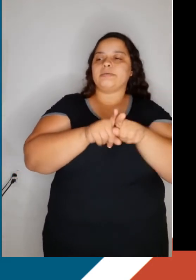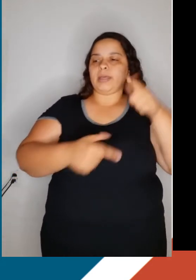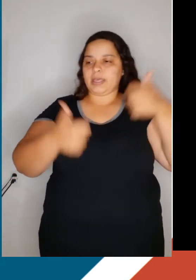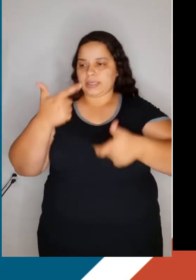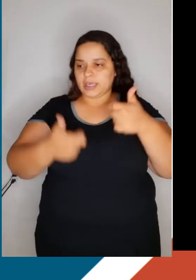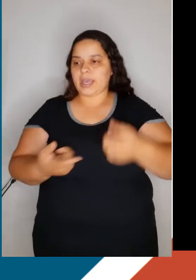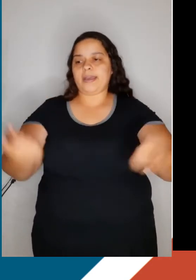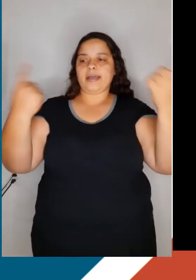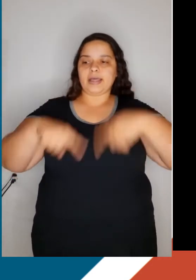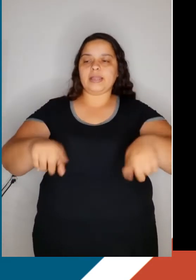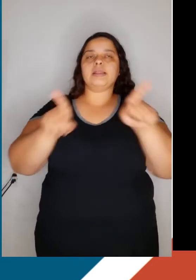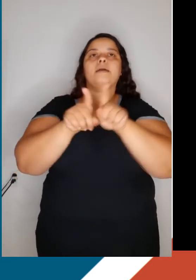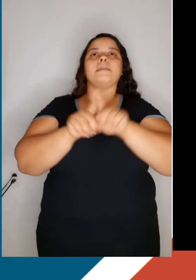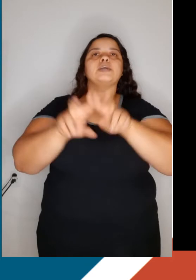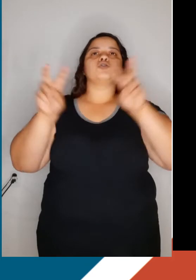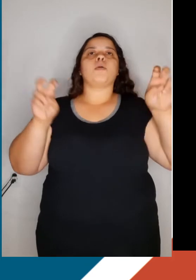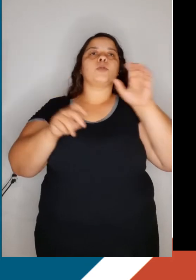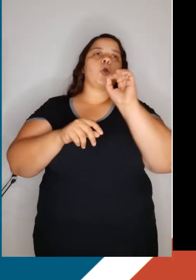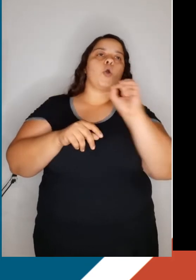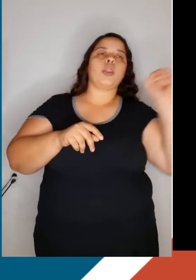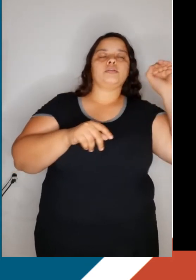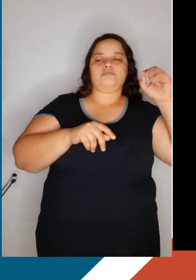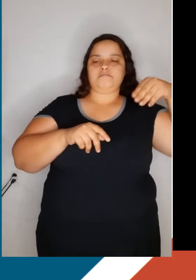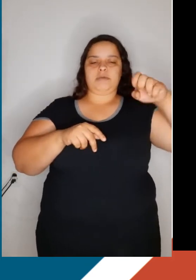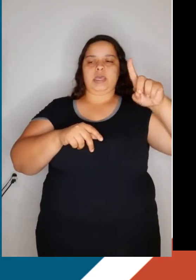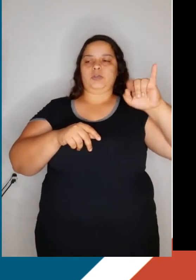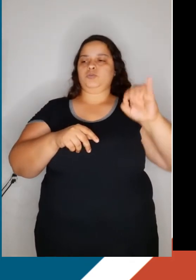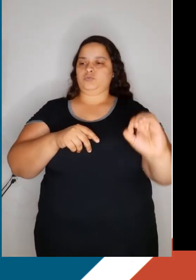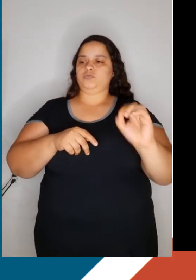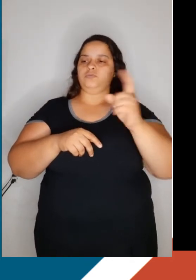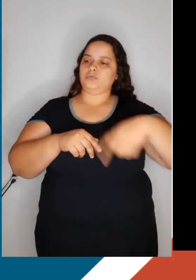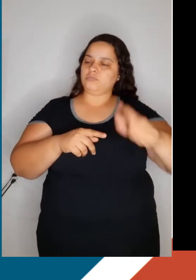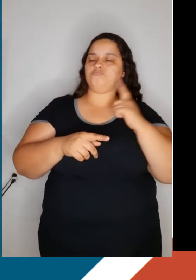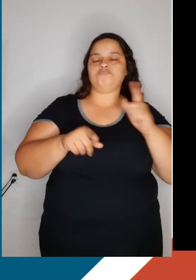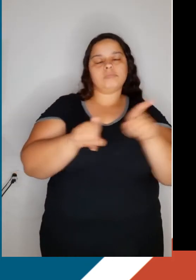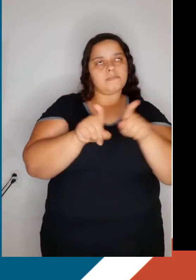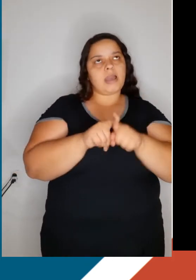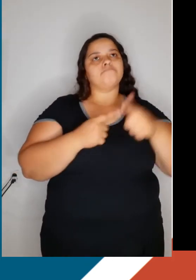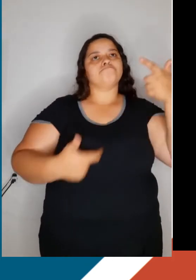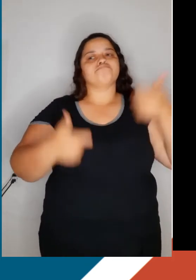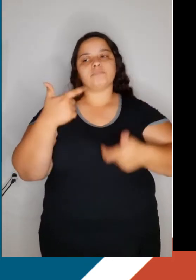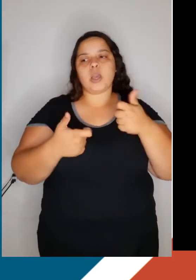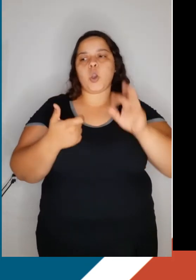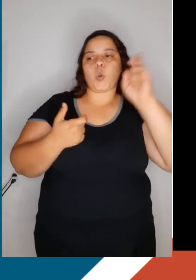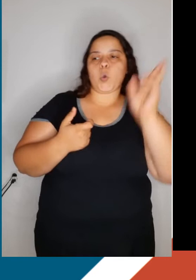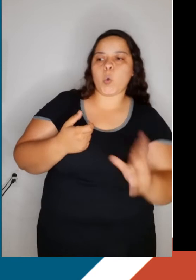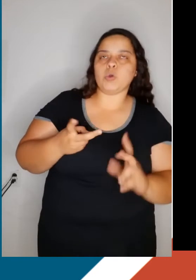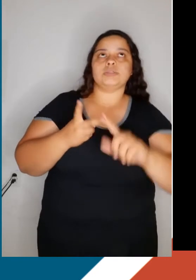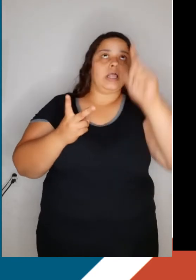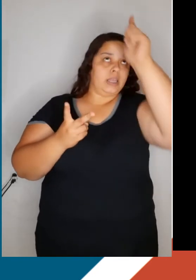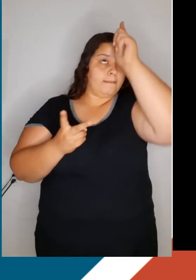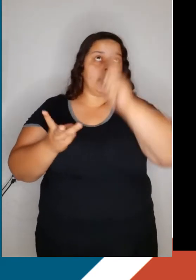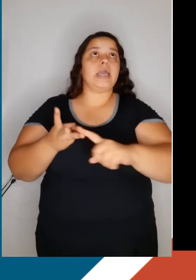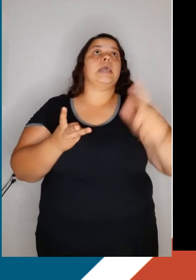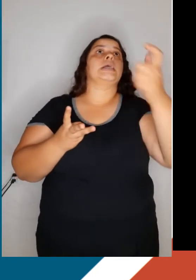sobre o Oriente, mas principalmente sobre o Oriente Médio. Então, vai colocar ali em disputa a Rússia, a Alemanha,